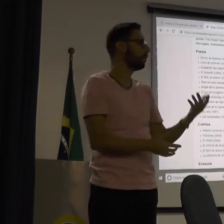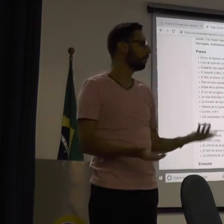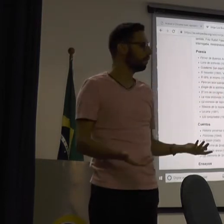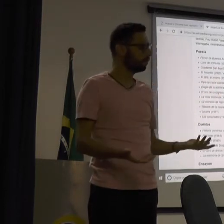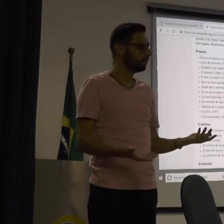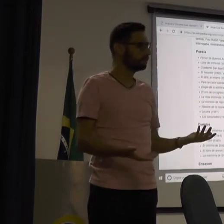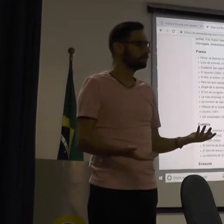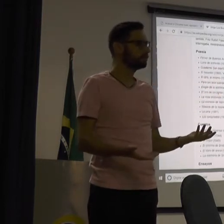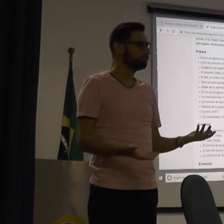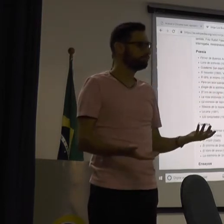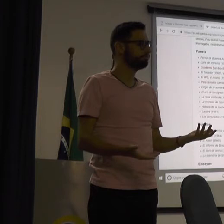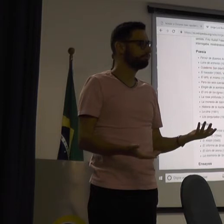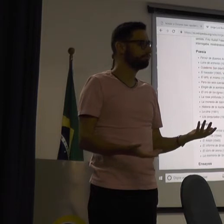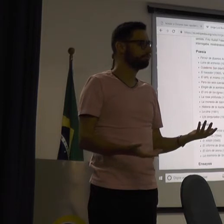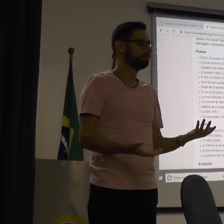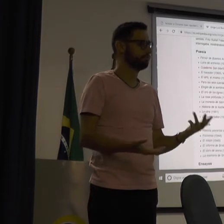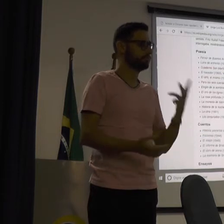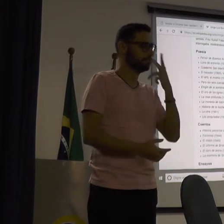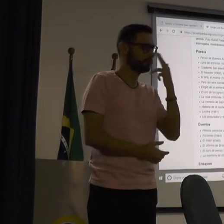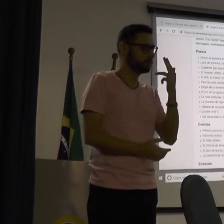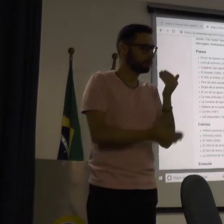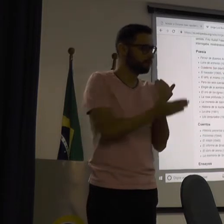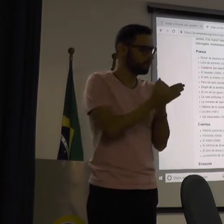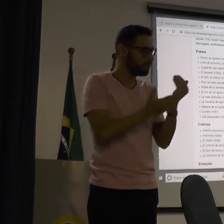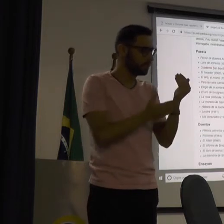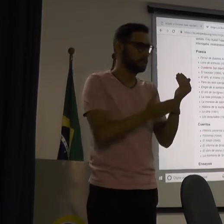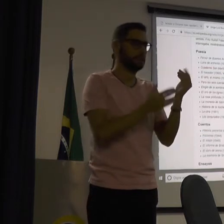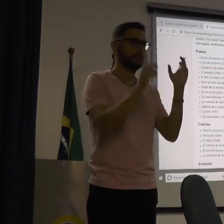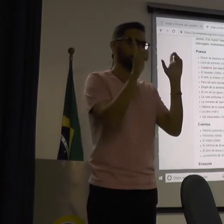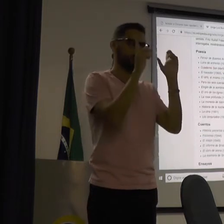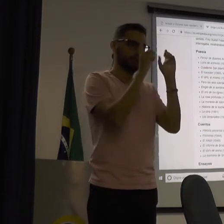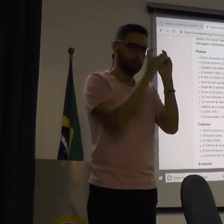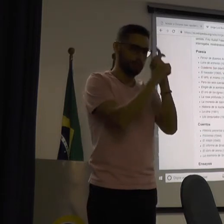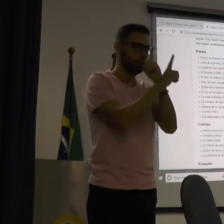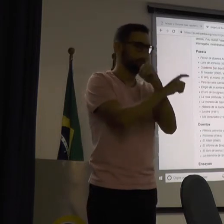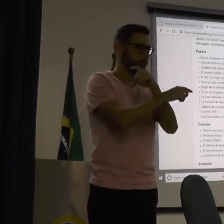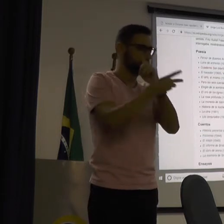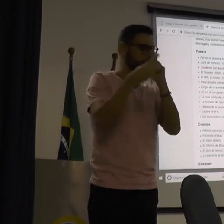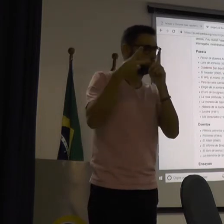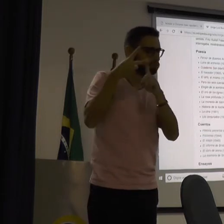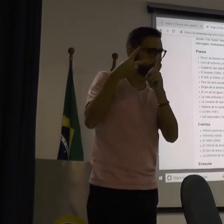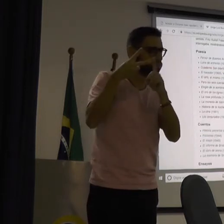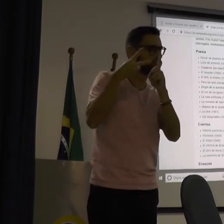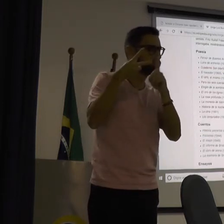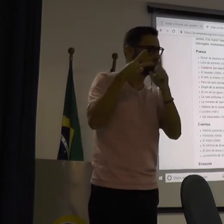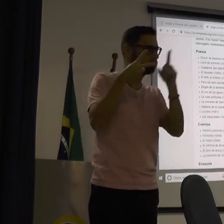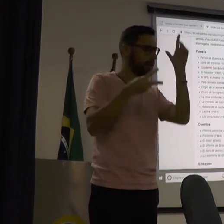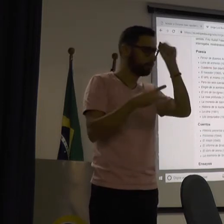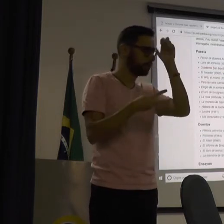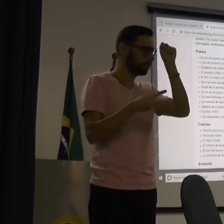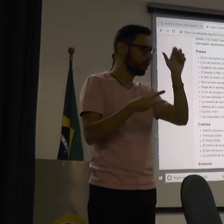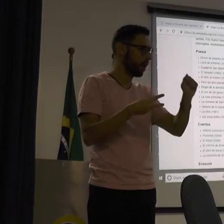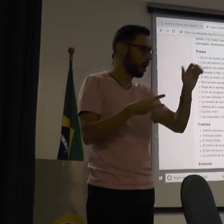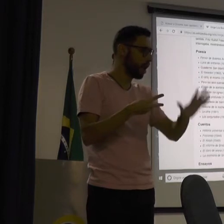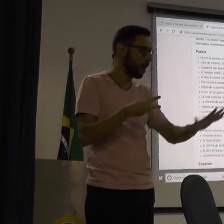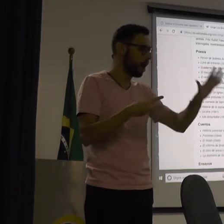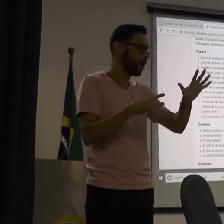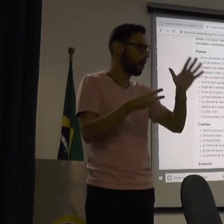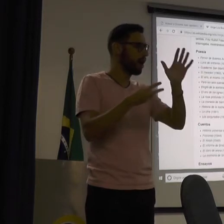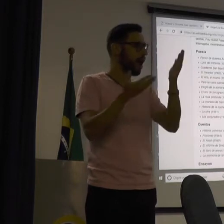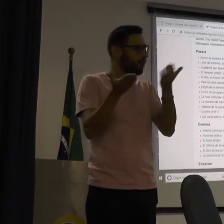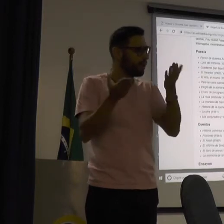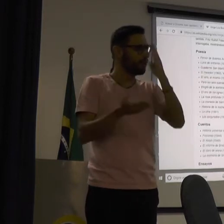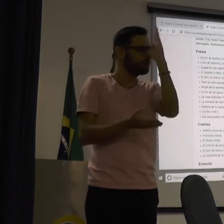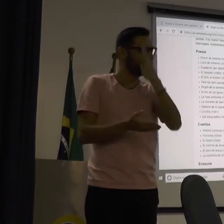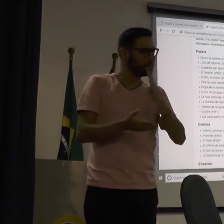né, isso é muito mais difícil do que parece. Embora o Brasil tenha assimilado e esteja assimilando cada